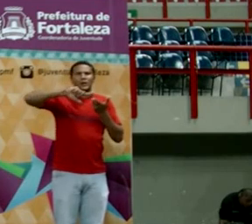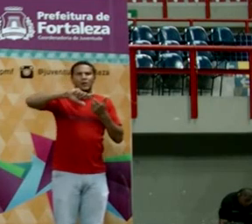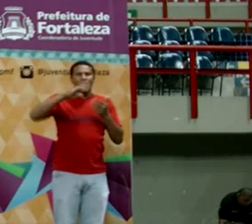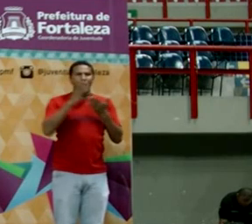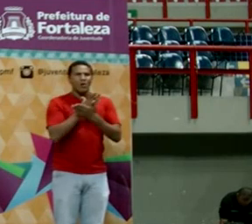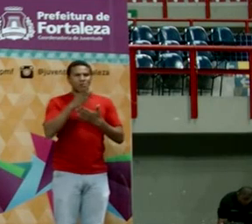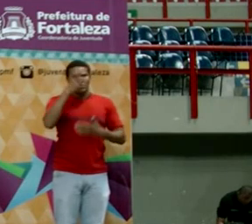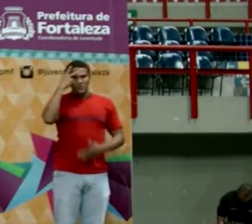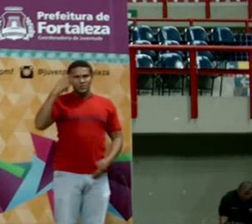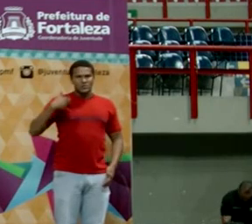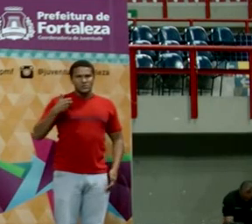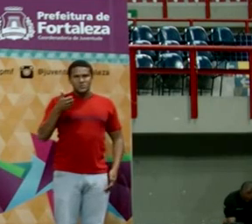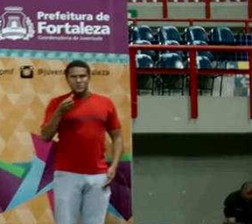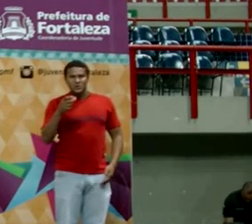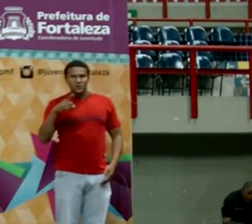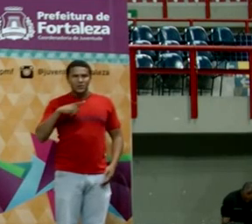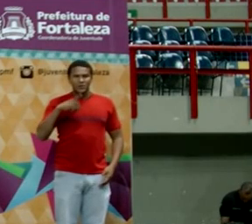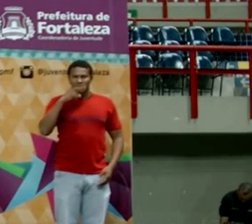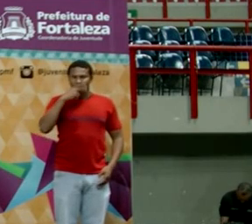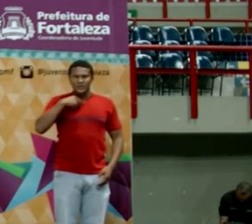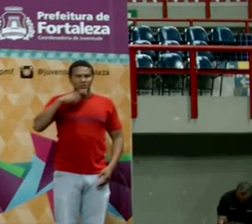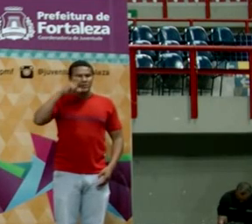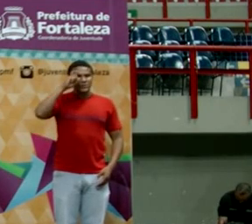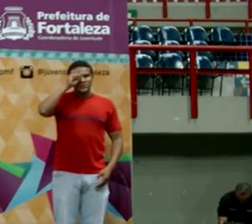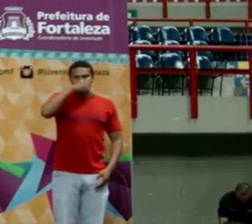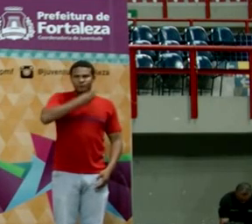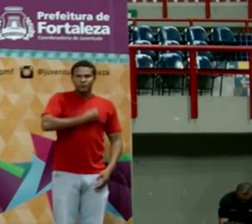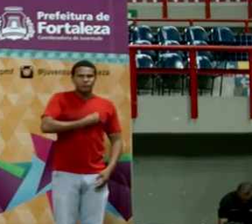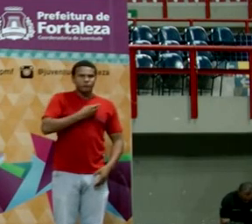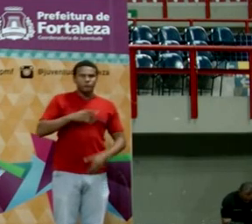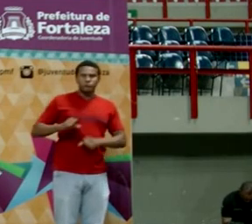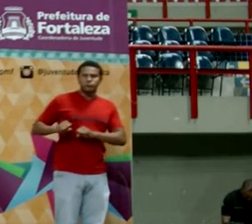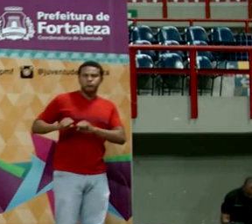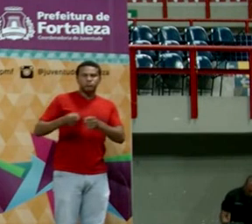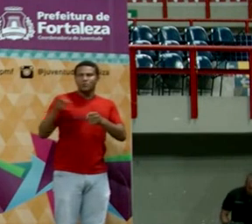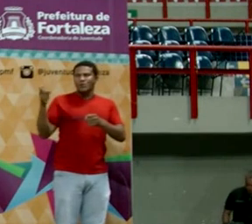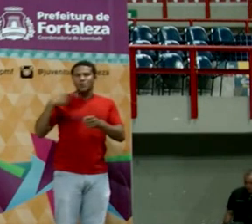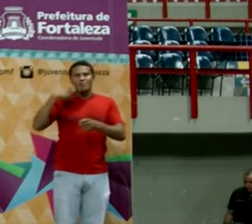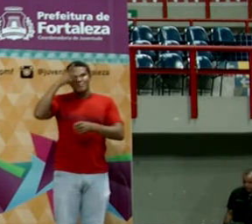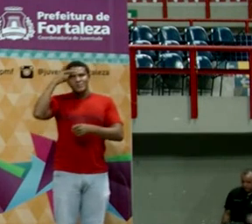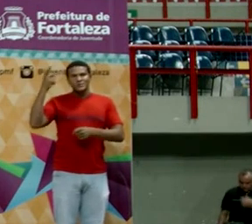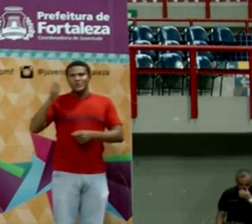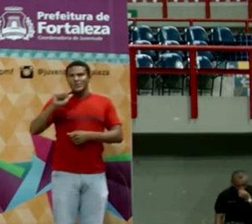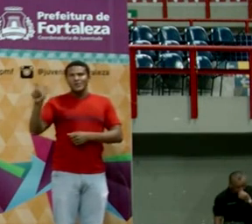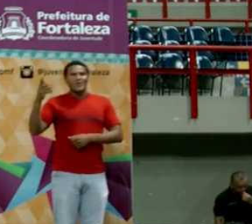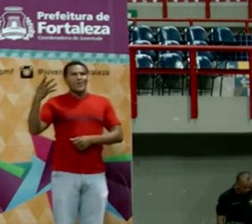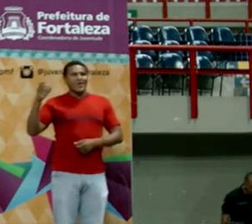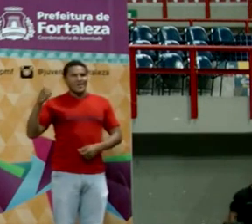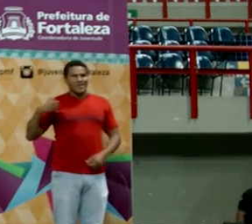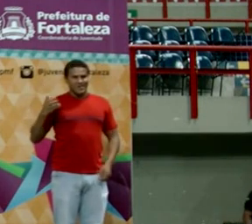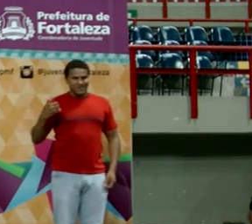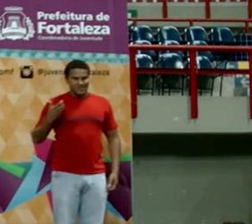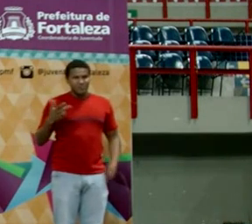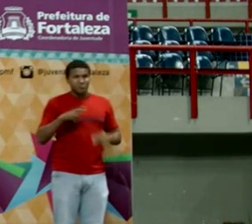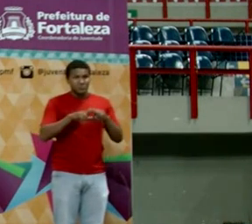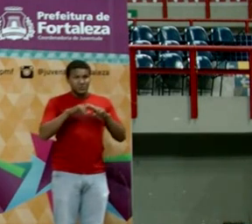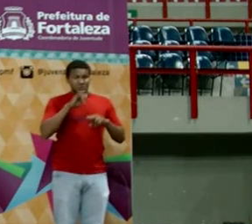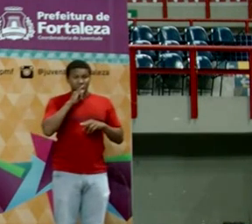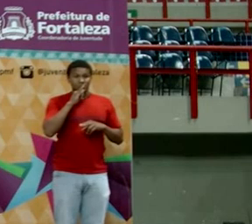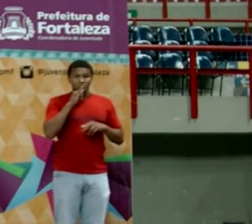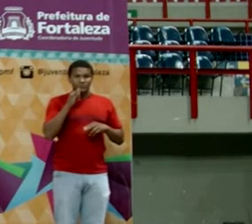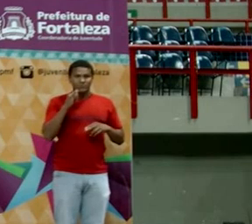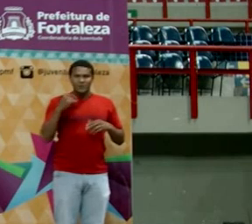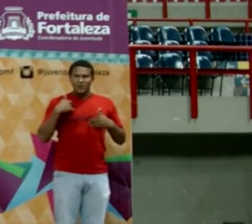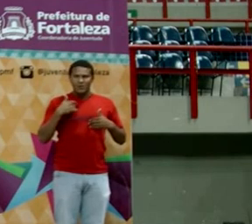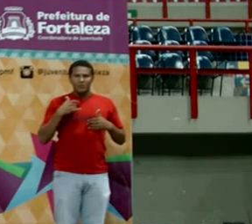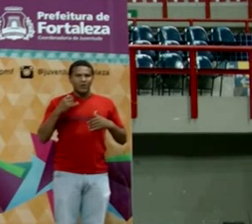com 16 anos tem uma história de vida e uma luta de vida que uma pessoa de 40 não tem, tá? Então, antes de tudo, eu acho